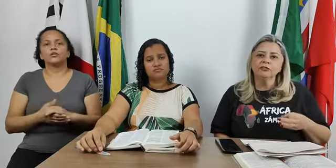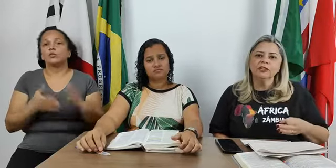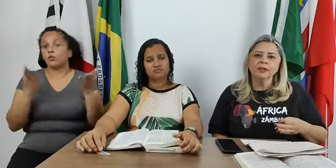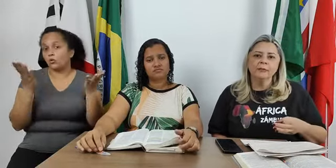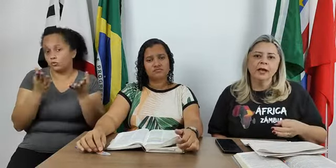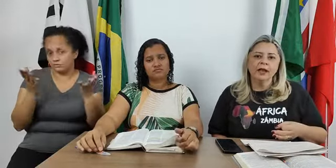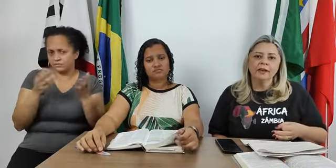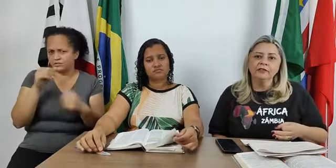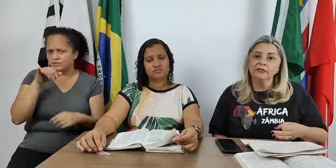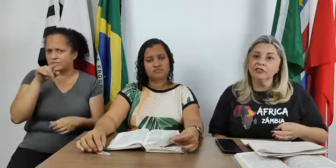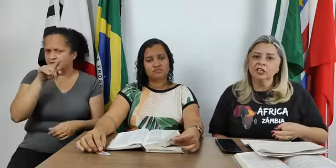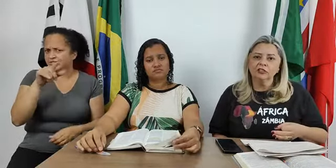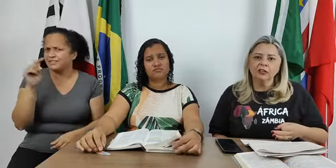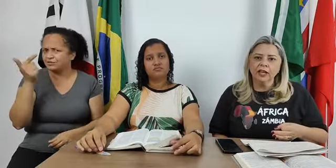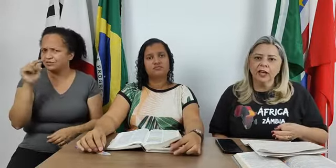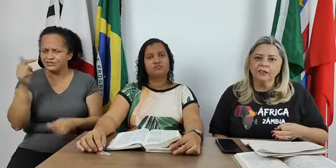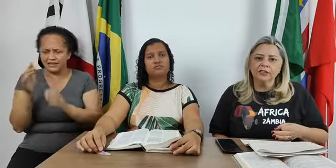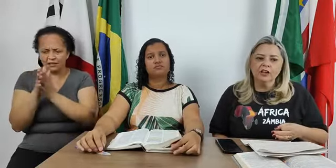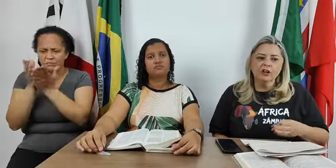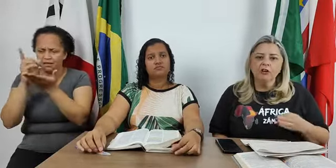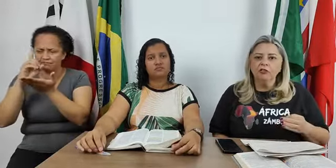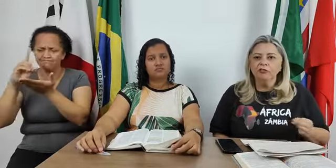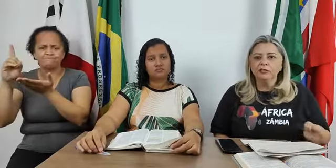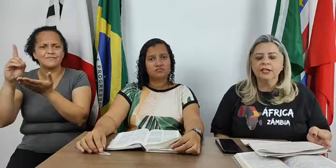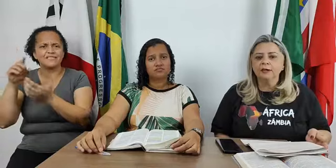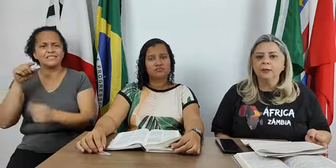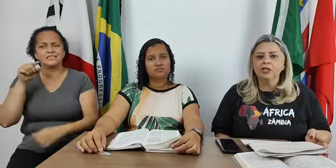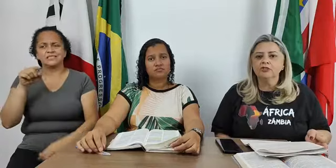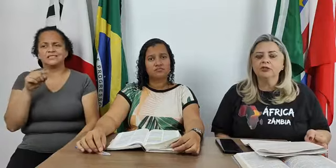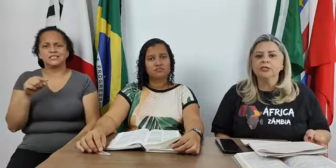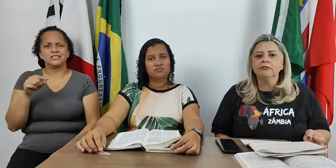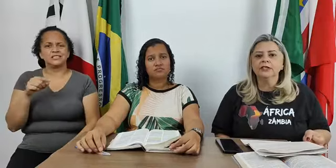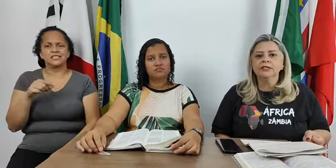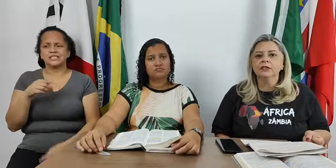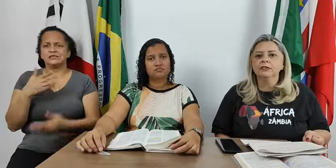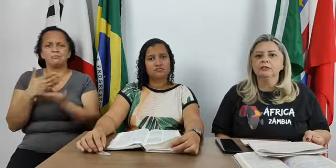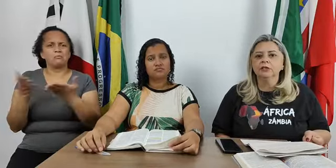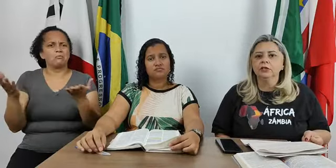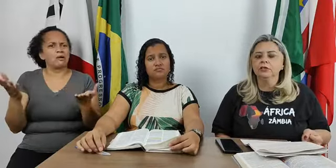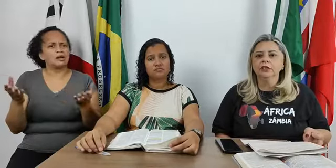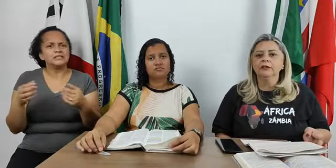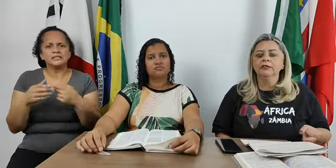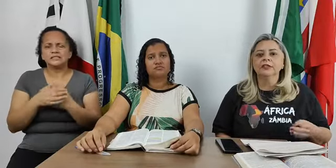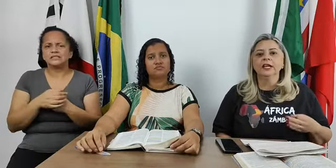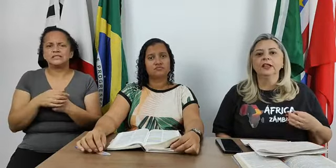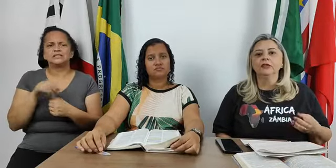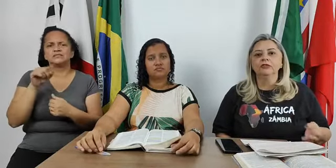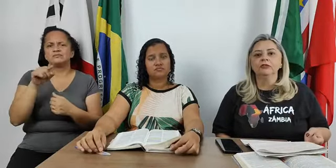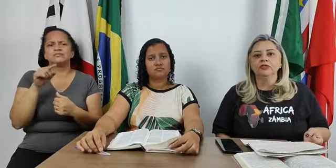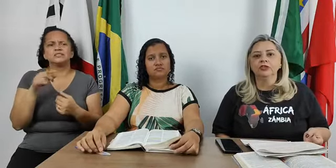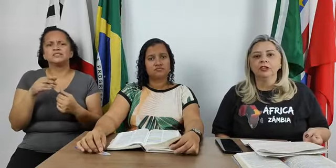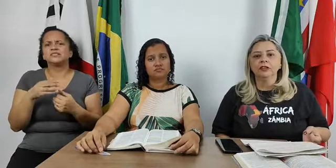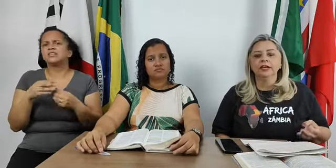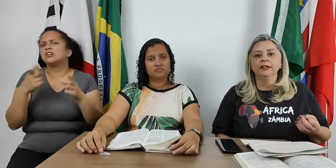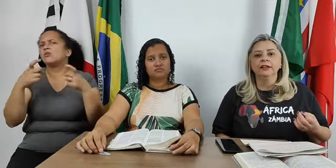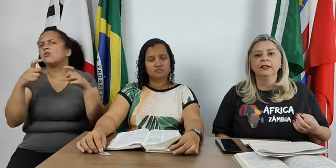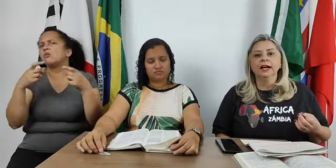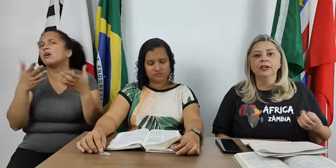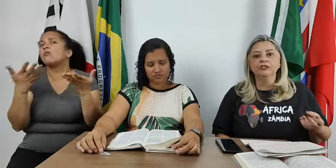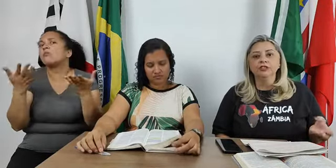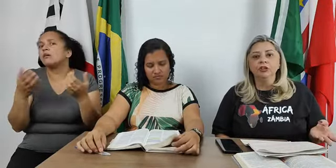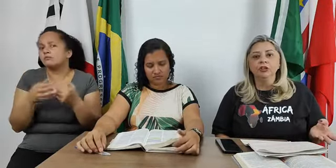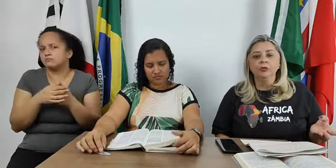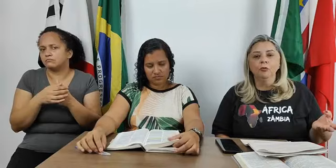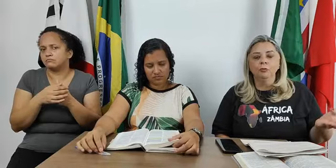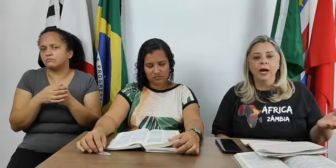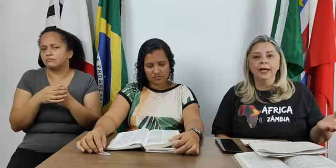não tiver essa palavra, você enlouquece, ou você perde sua salvação. Você quer estar onde? Na